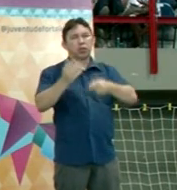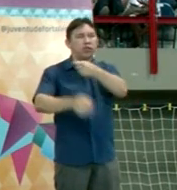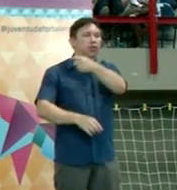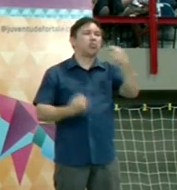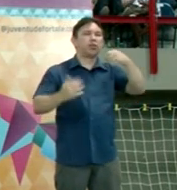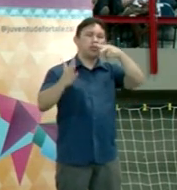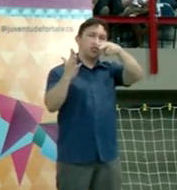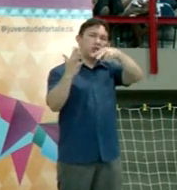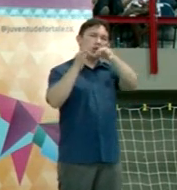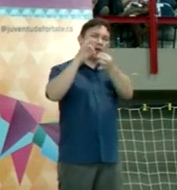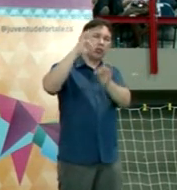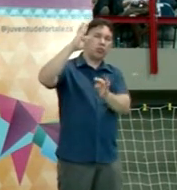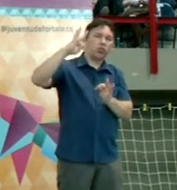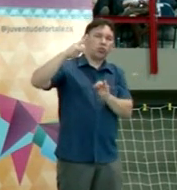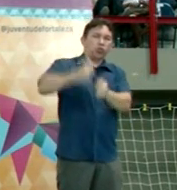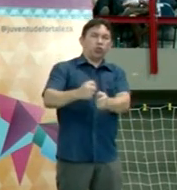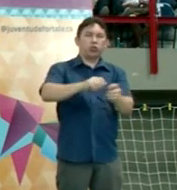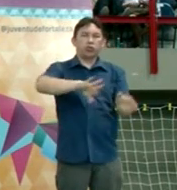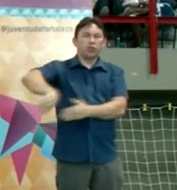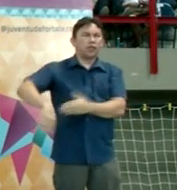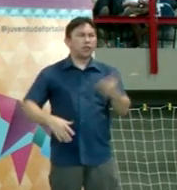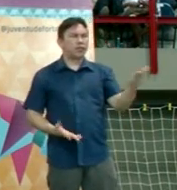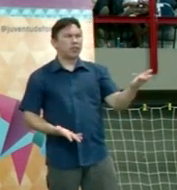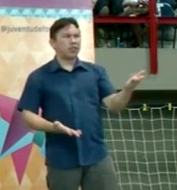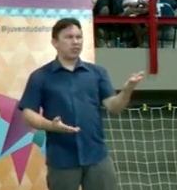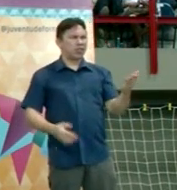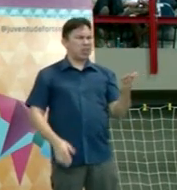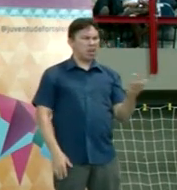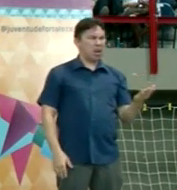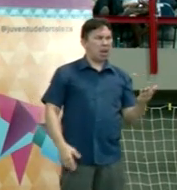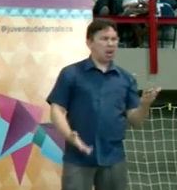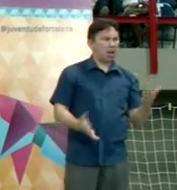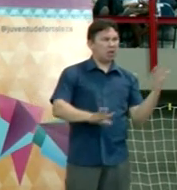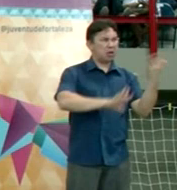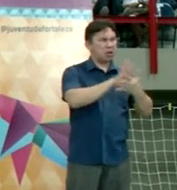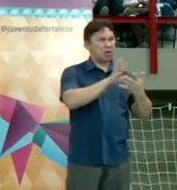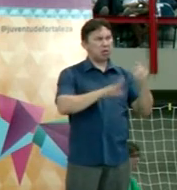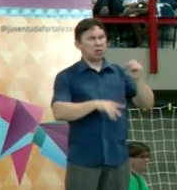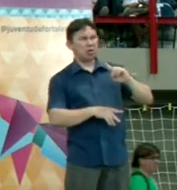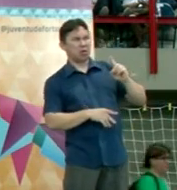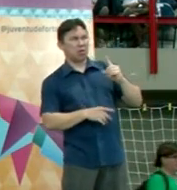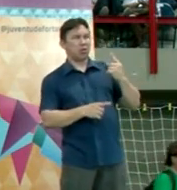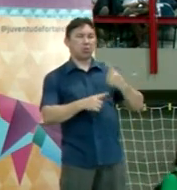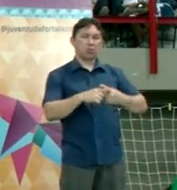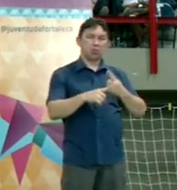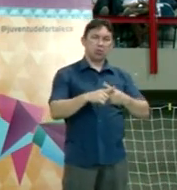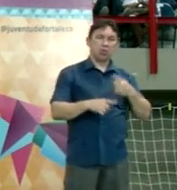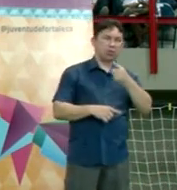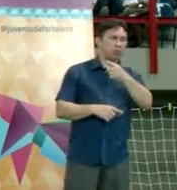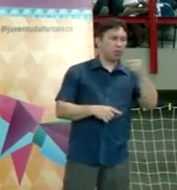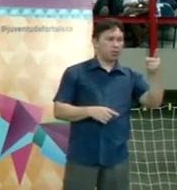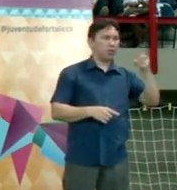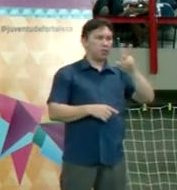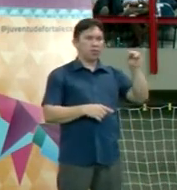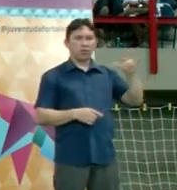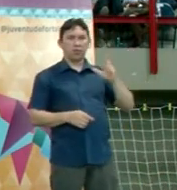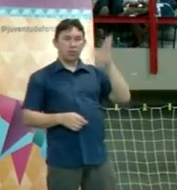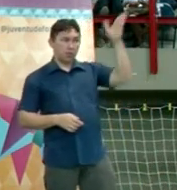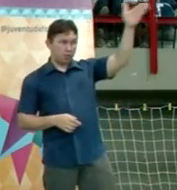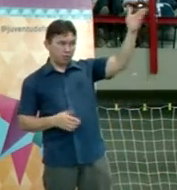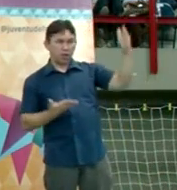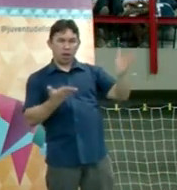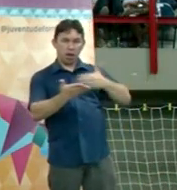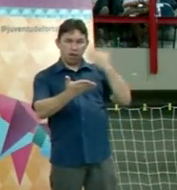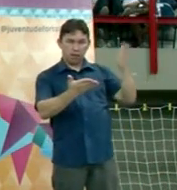tudinho. Aí, de onde é que saiu essa história de que eu posso não ler o texto? Você tem visto, se você sair daqui e passar numa banca